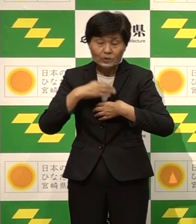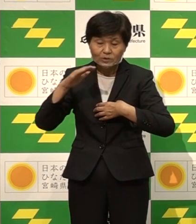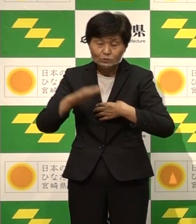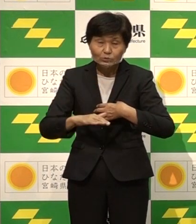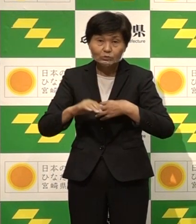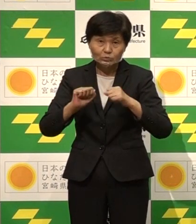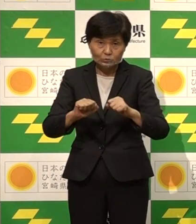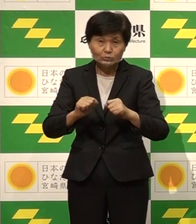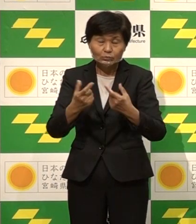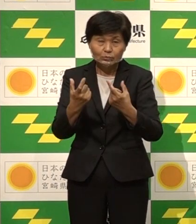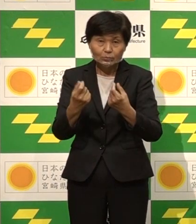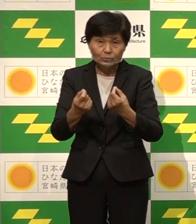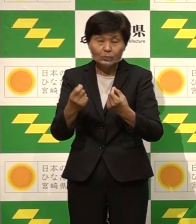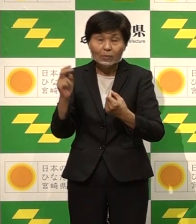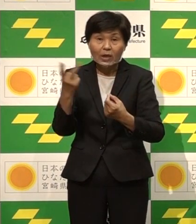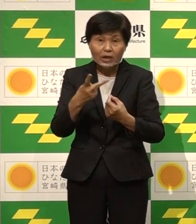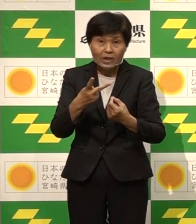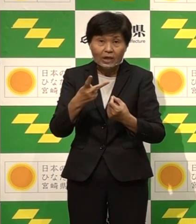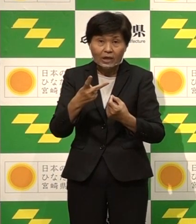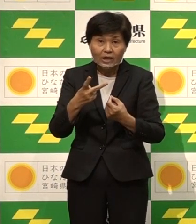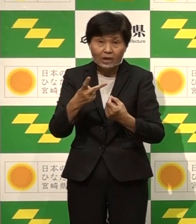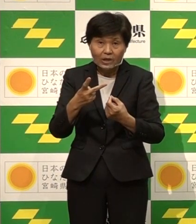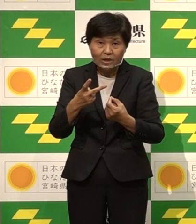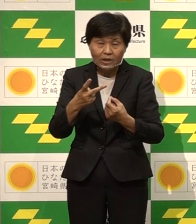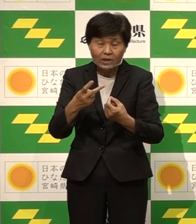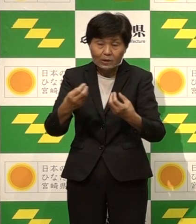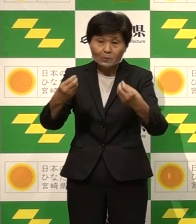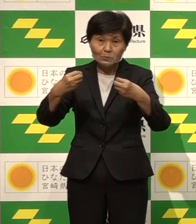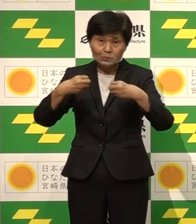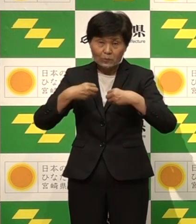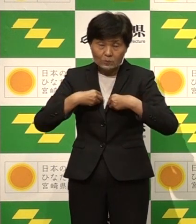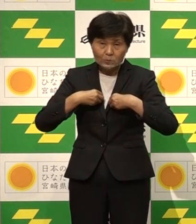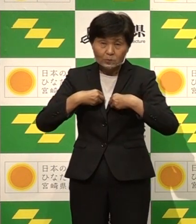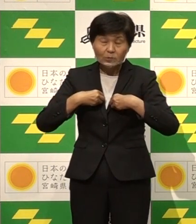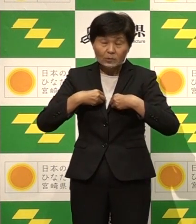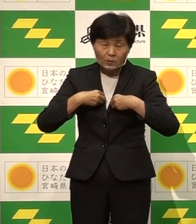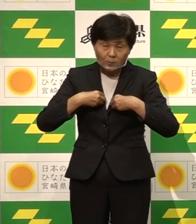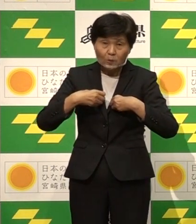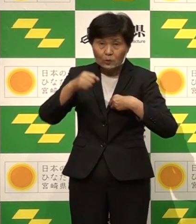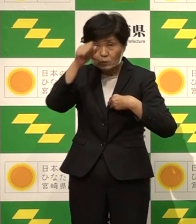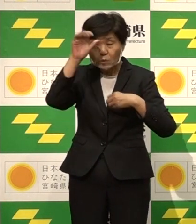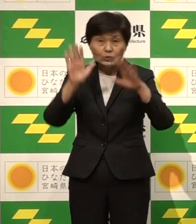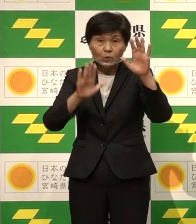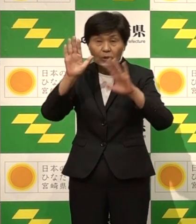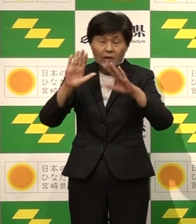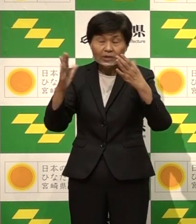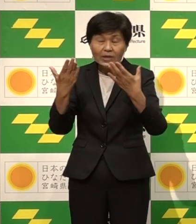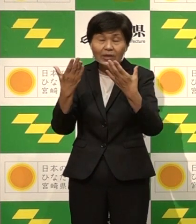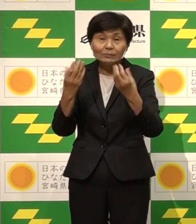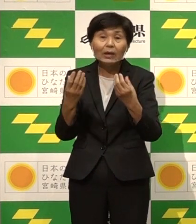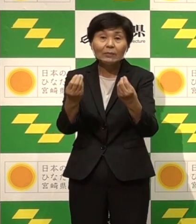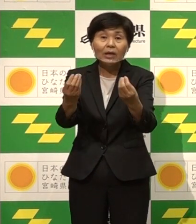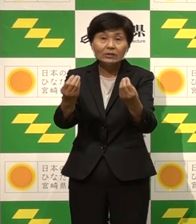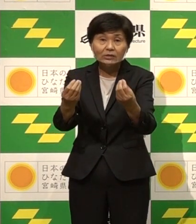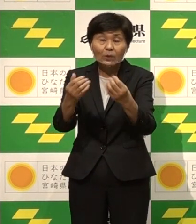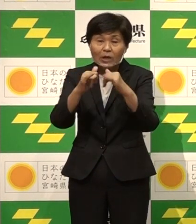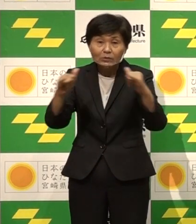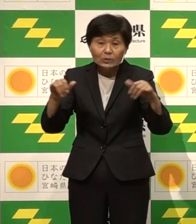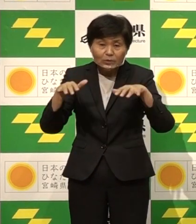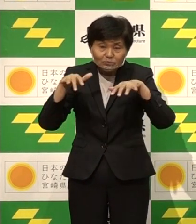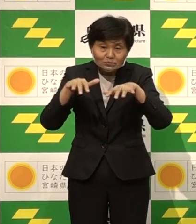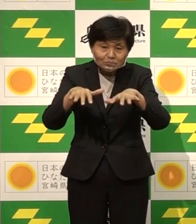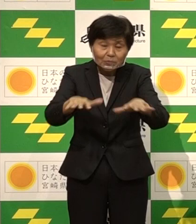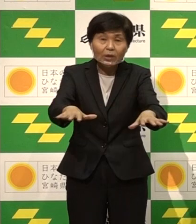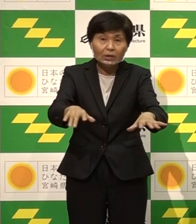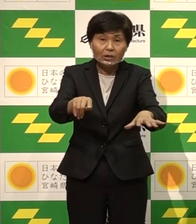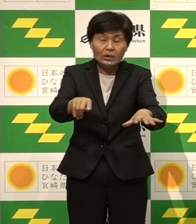そして、無症状のままにそれを広げかねないというところをですね、大切な方の健康、また命